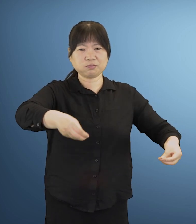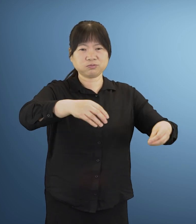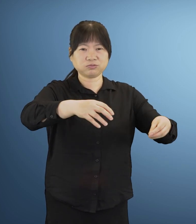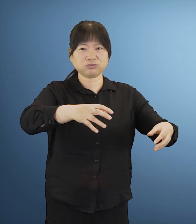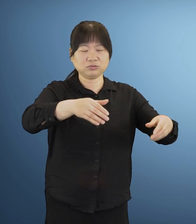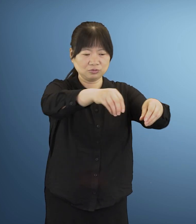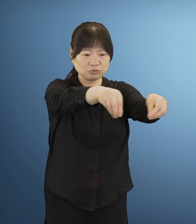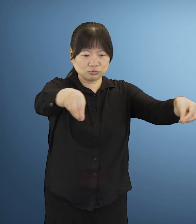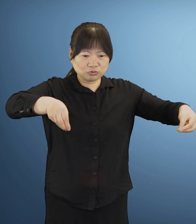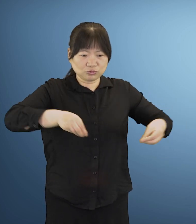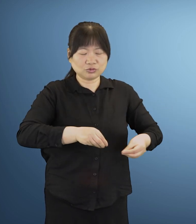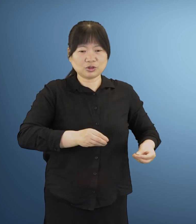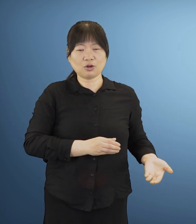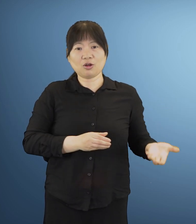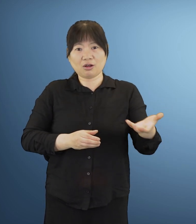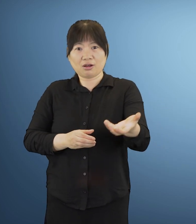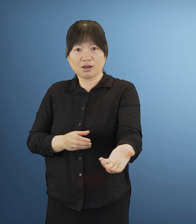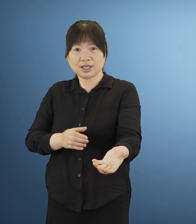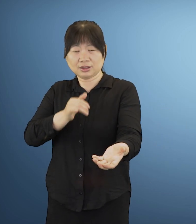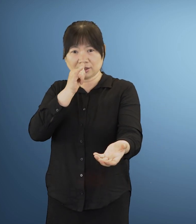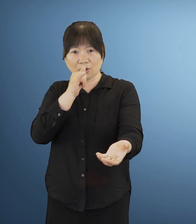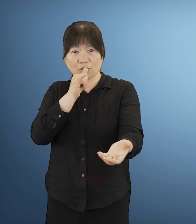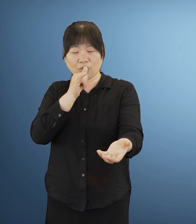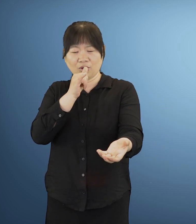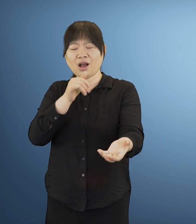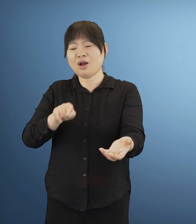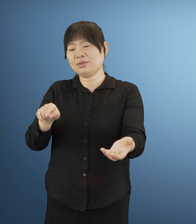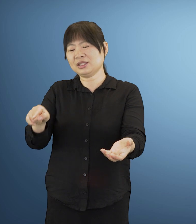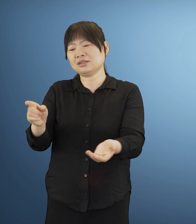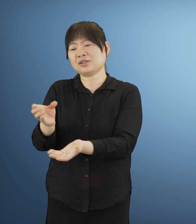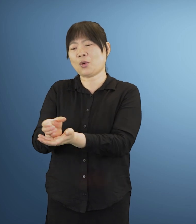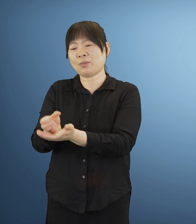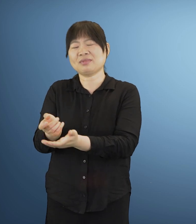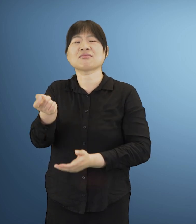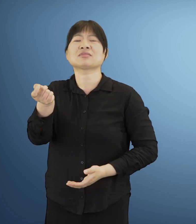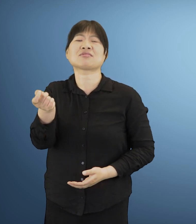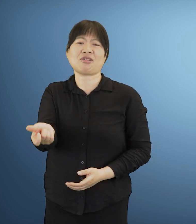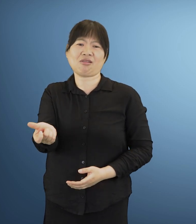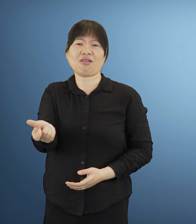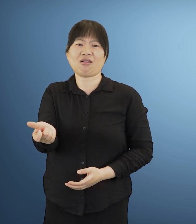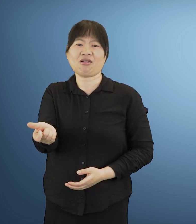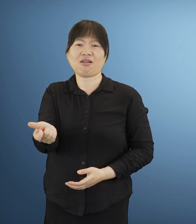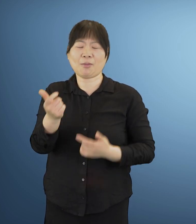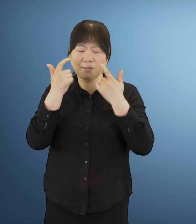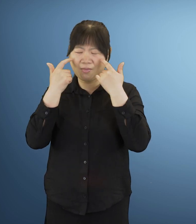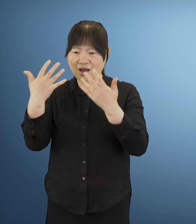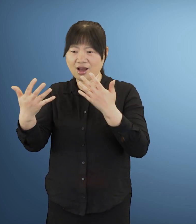작다라는 본의가 드러나요. 그러니까 옆에 뭔가를 둠으로써